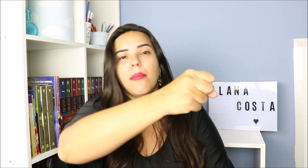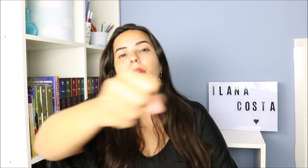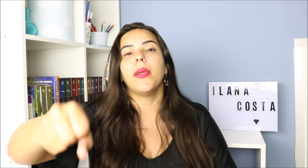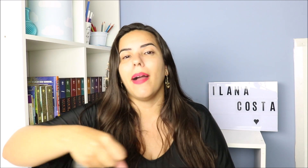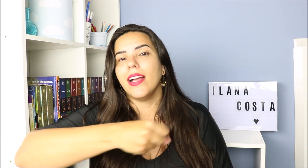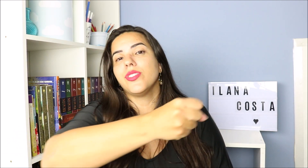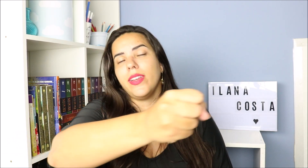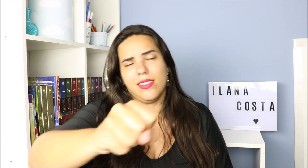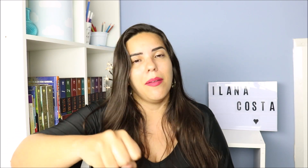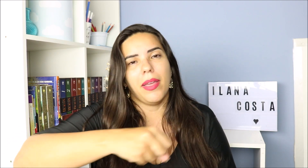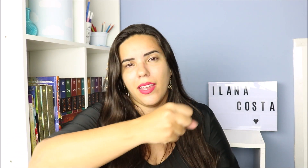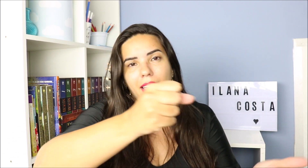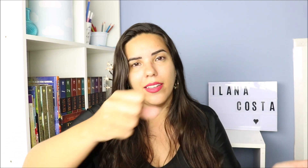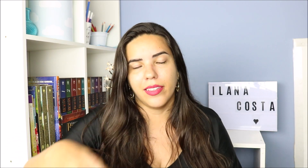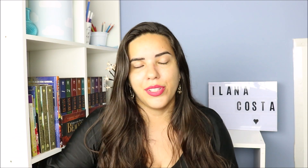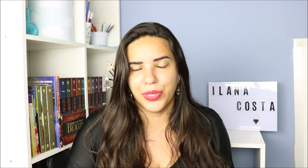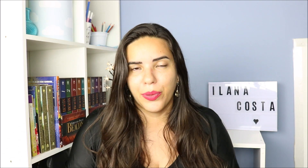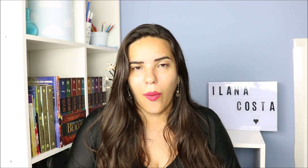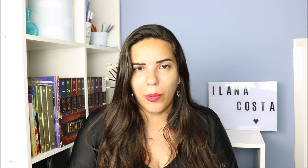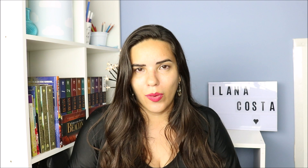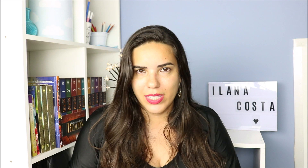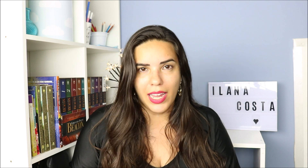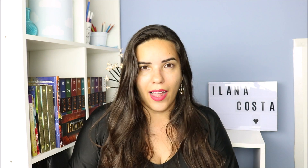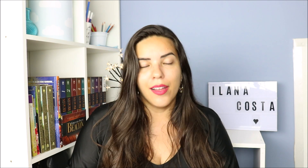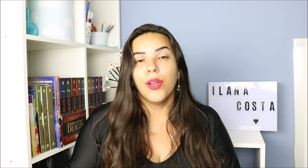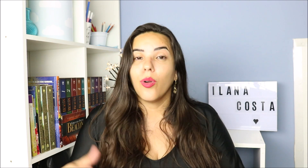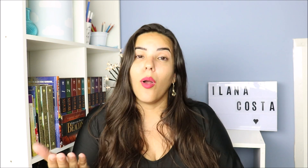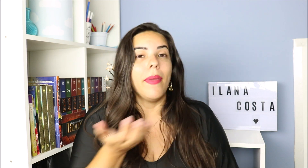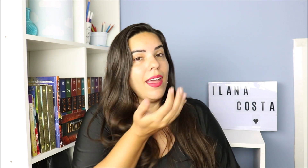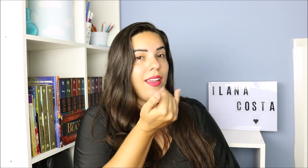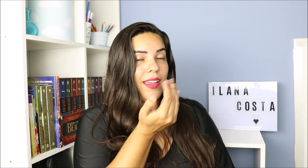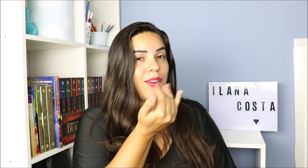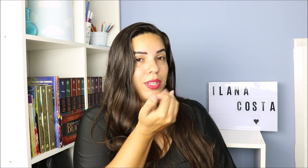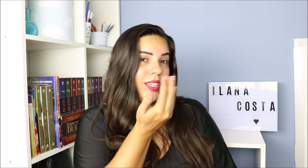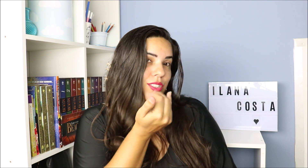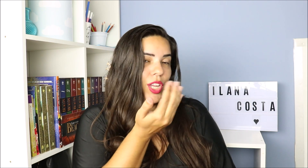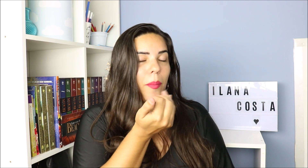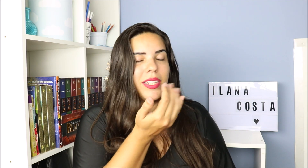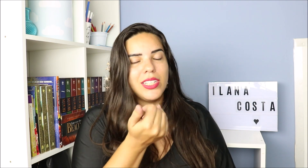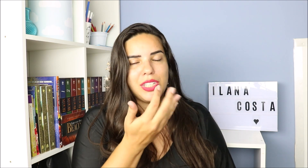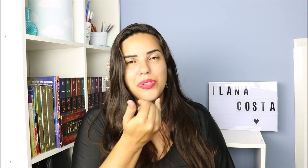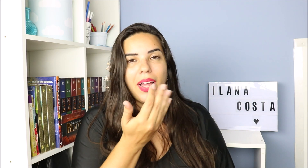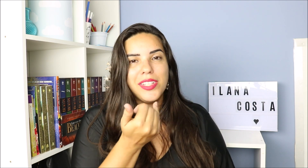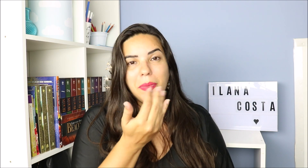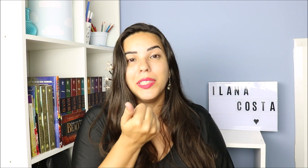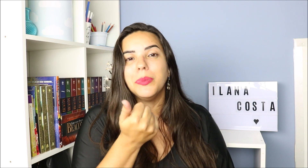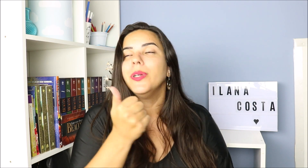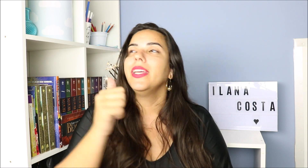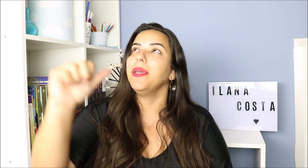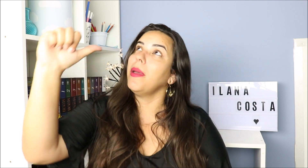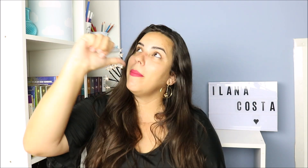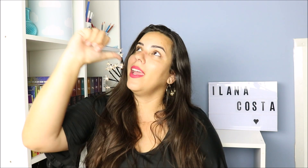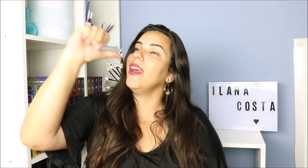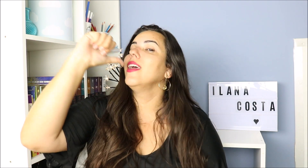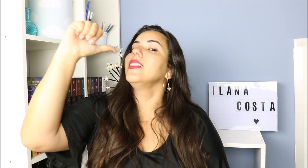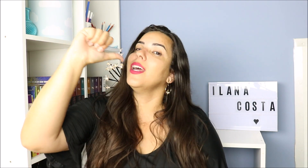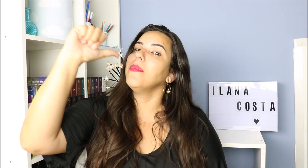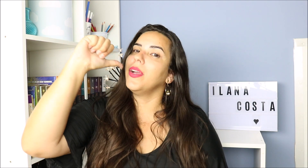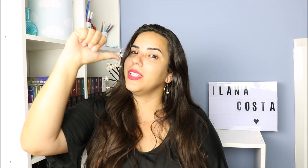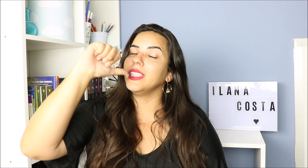mão embaixo, ele também é entendido como cozinhar. Comer é o que geralmente a gente faz mesmo e beber também é o que